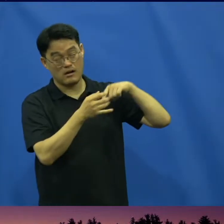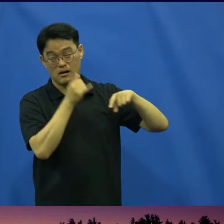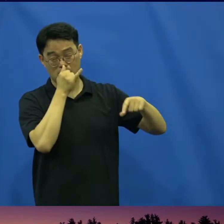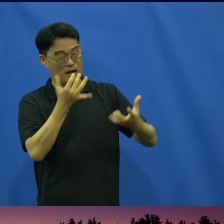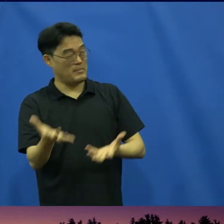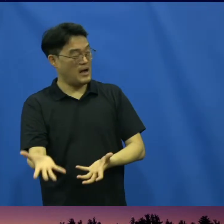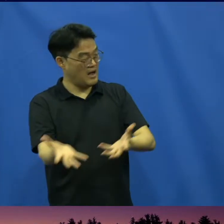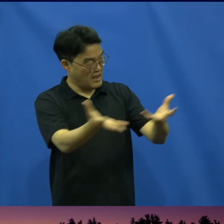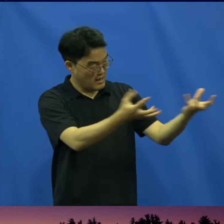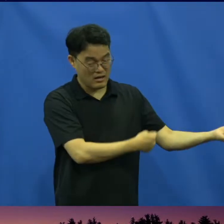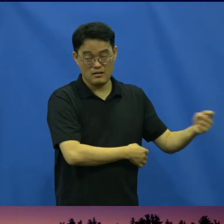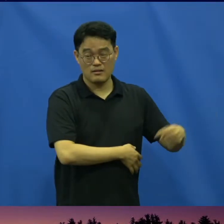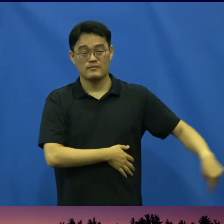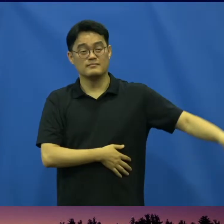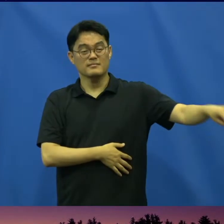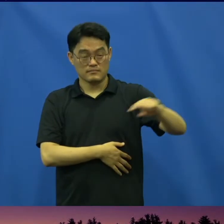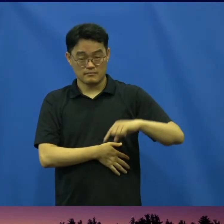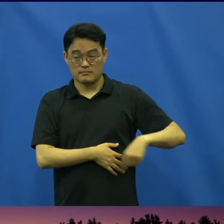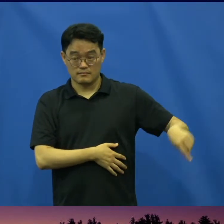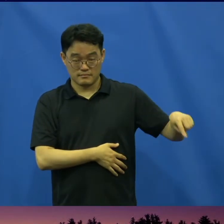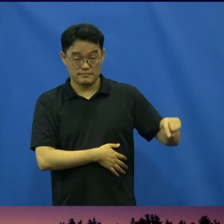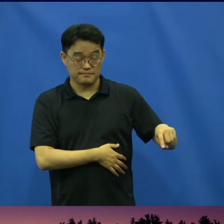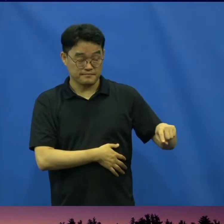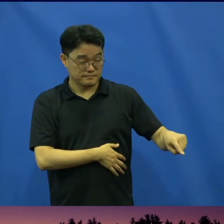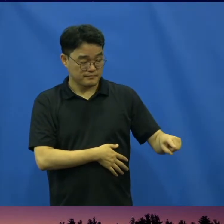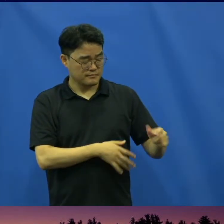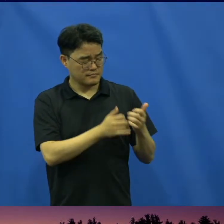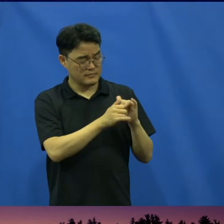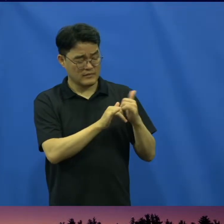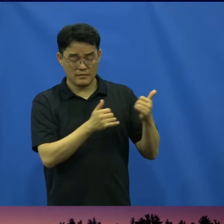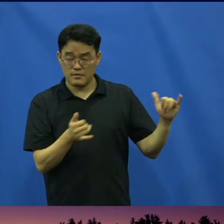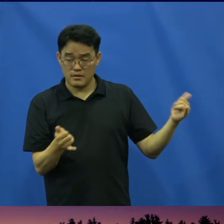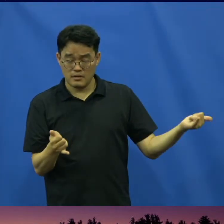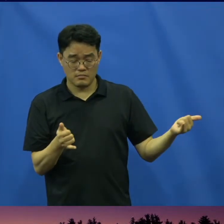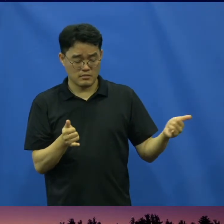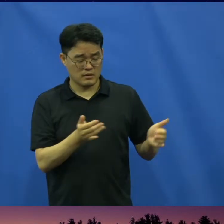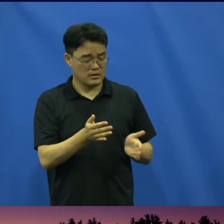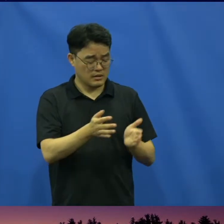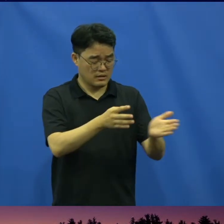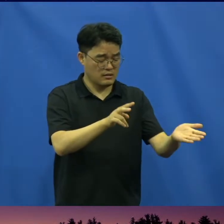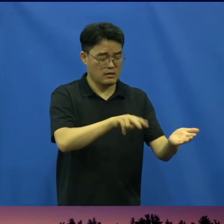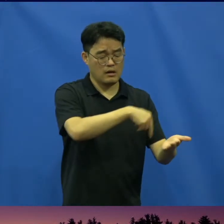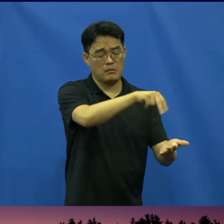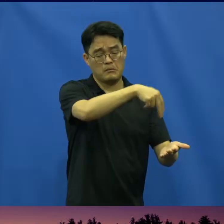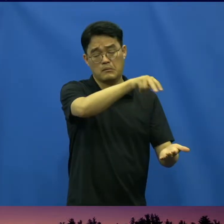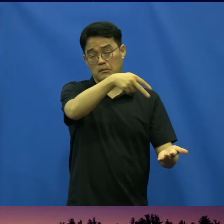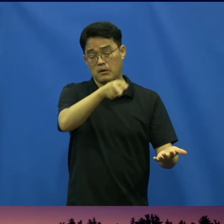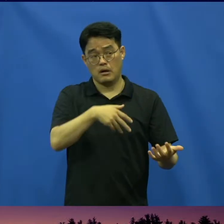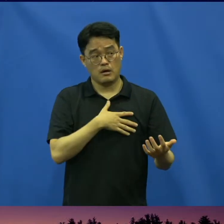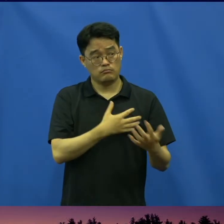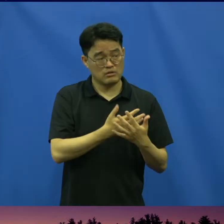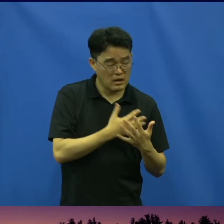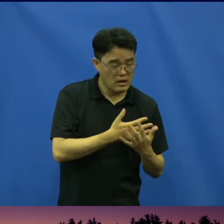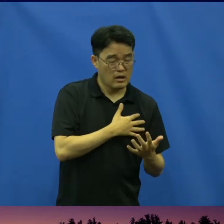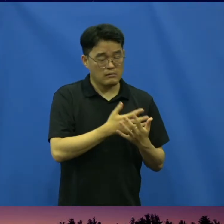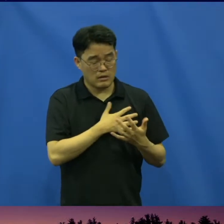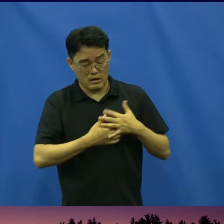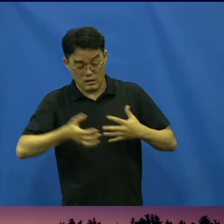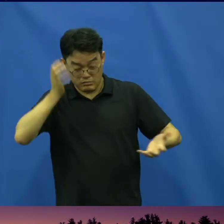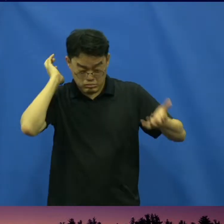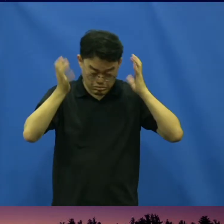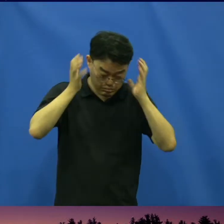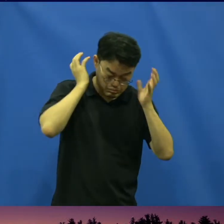사람들이 길을 잃어버리고 정신적 혼돈과 불안과 두려움에 빠져서 절망하는 시대예요. 그래서 여러분